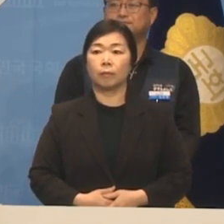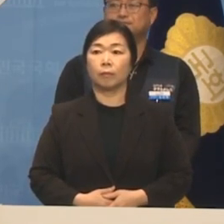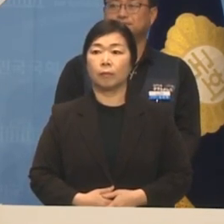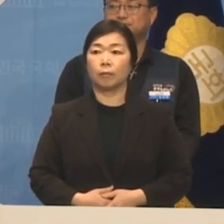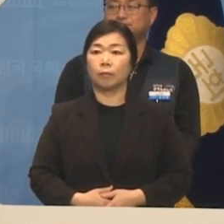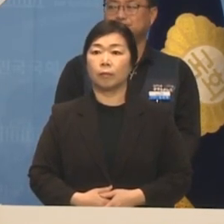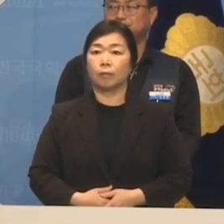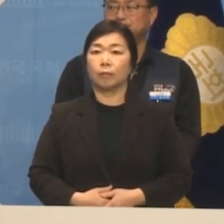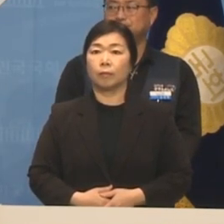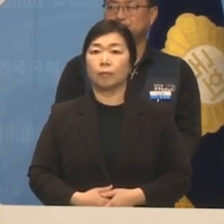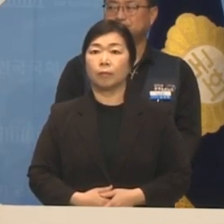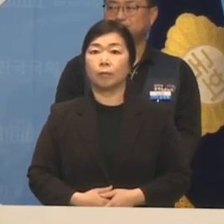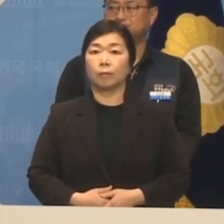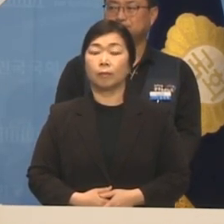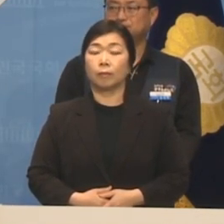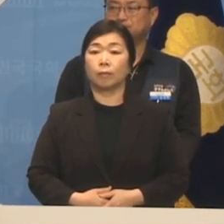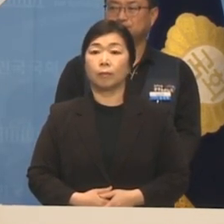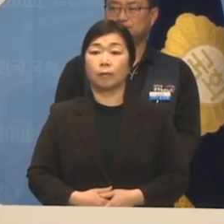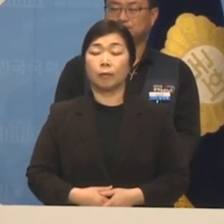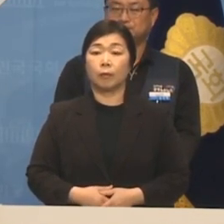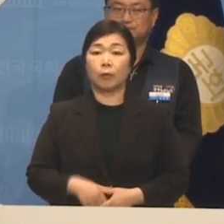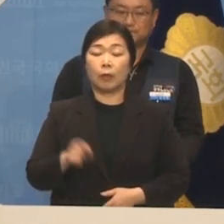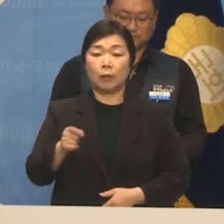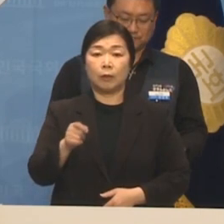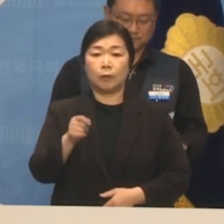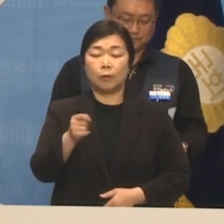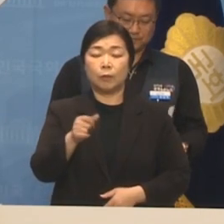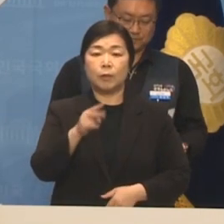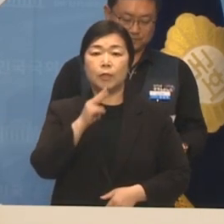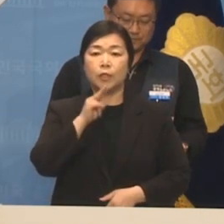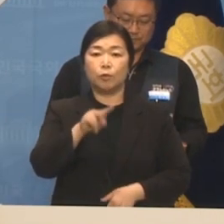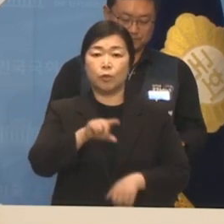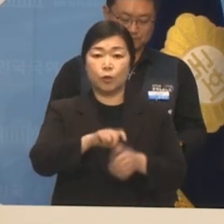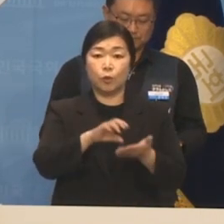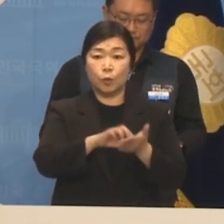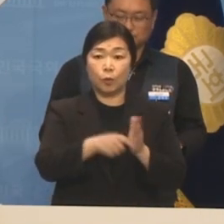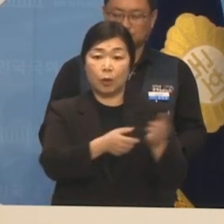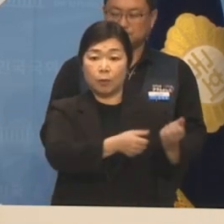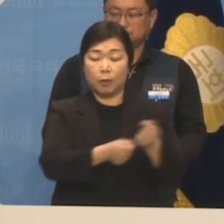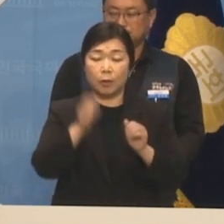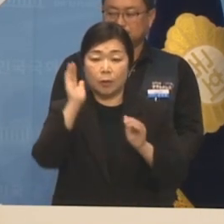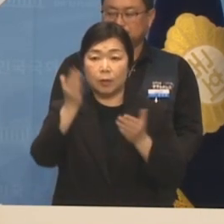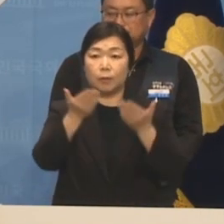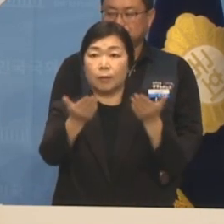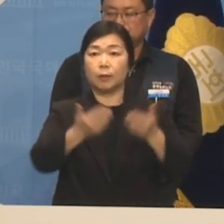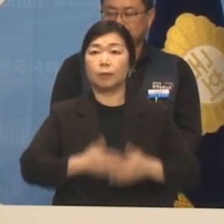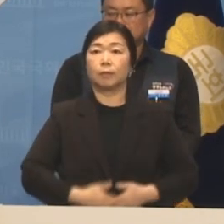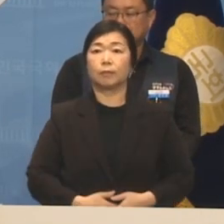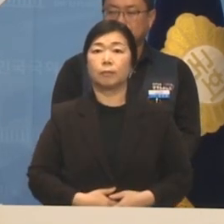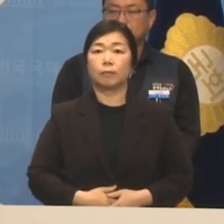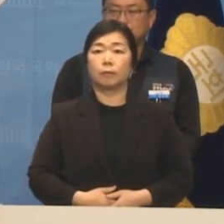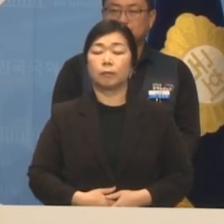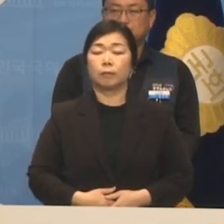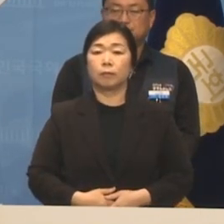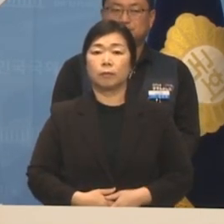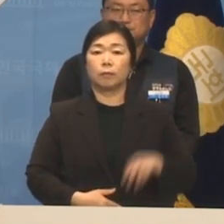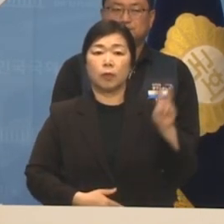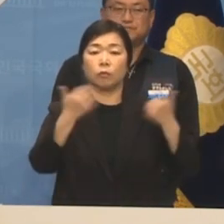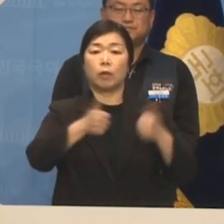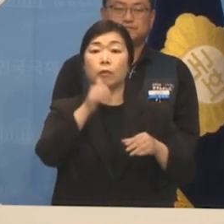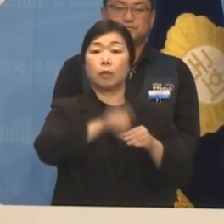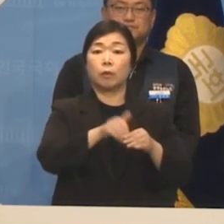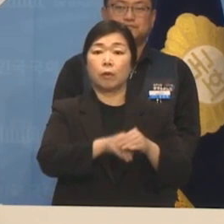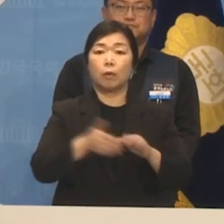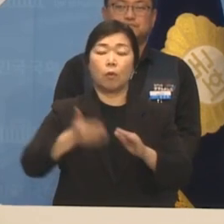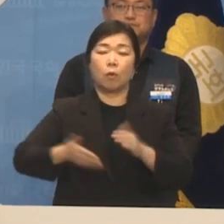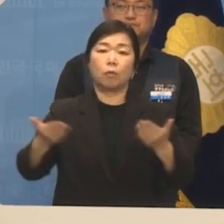아직 11시가 안 됐지만 2분 좀 일찍 기자회견을 시작하도록 하겠습니다. 22대 국회의원 총선거